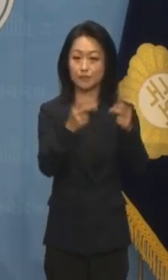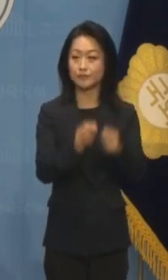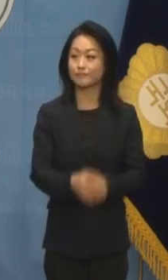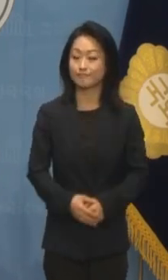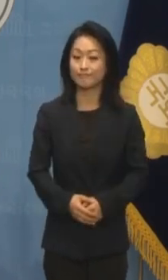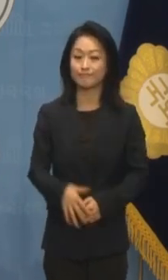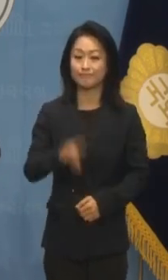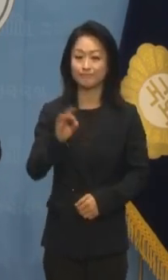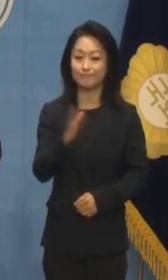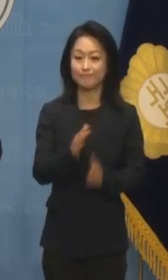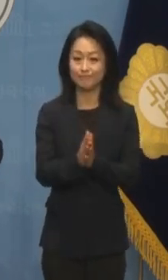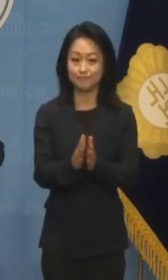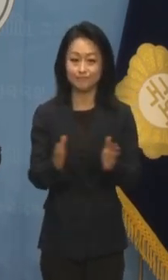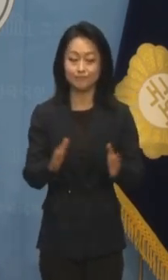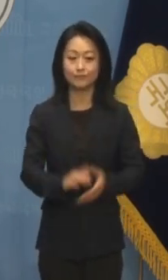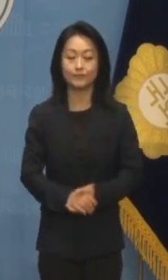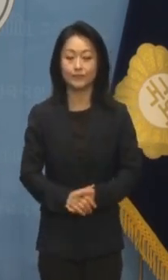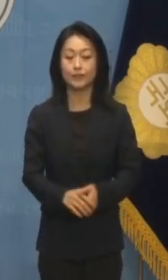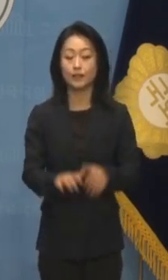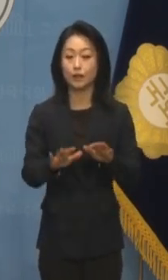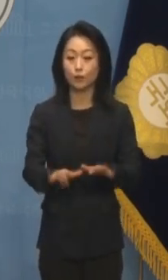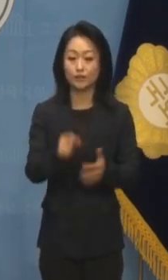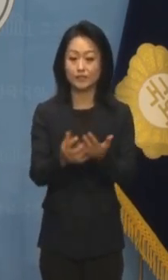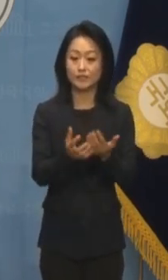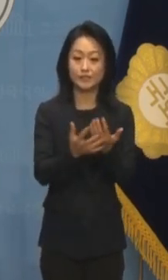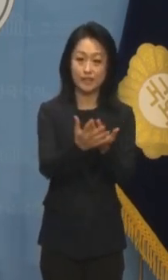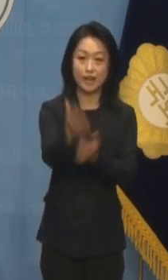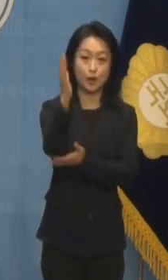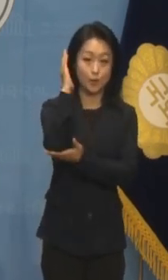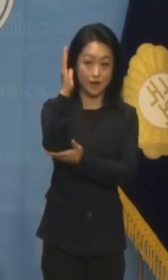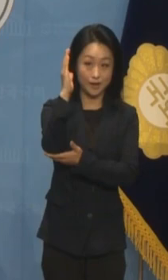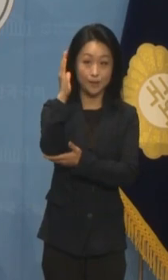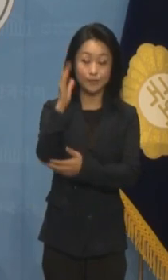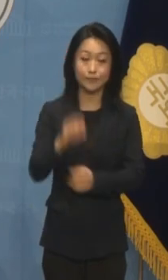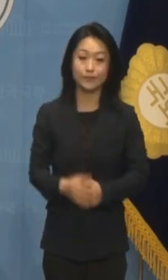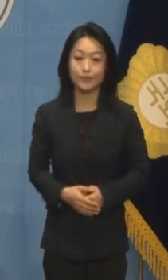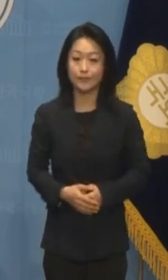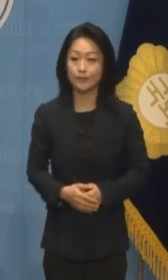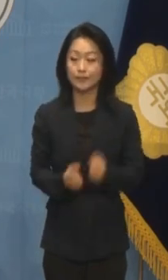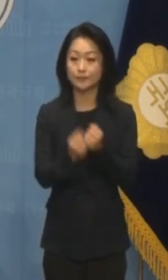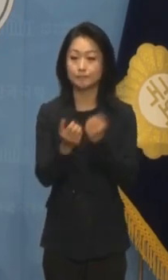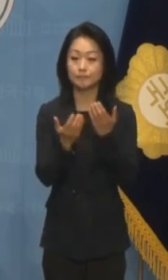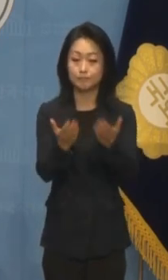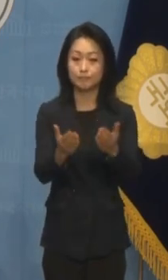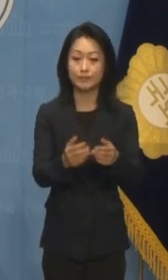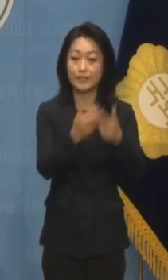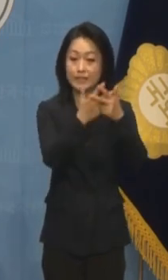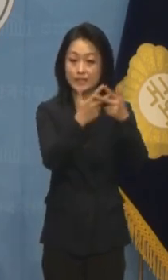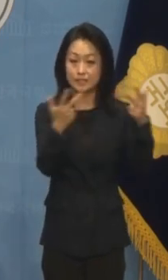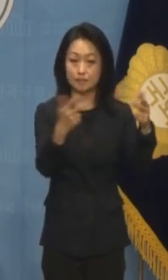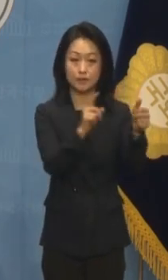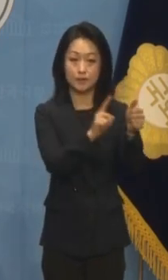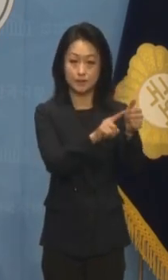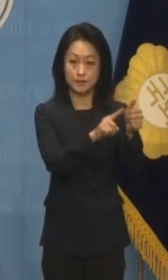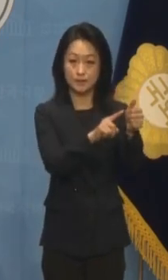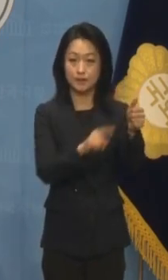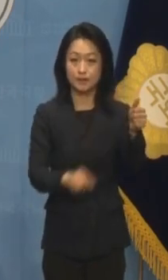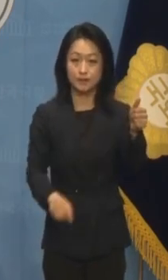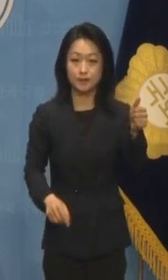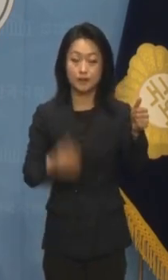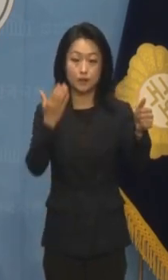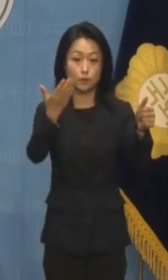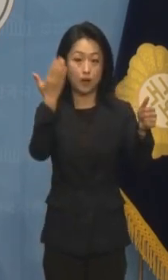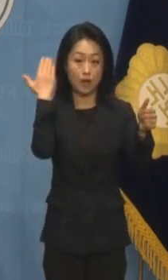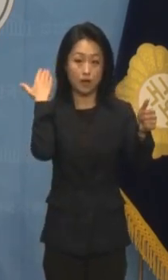할게요. 오늘 제가 기자회견을 통해서 밝힌 내용은 이재명 민주당 대표가